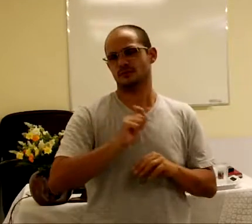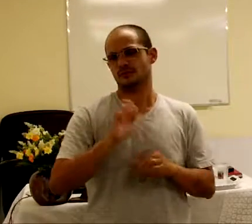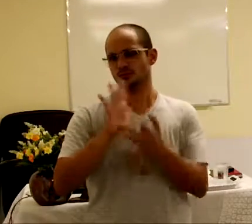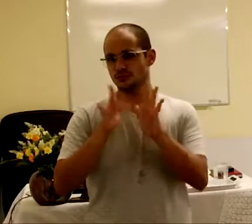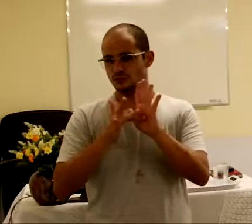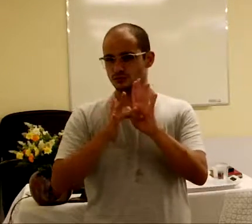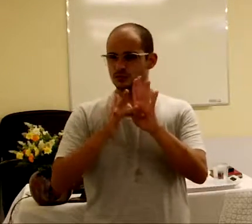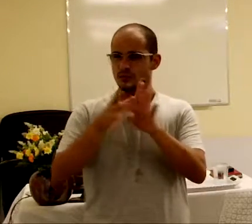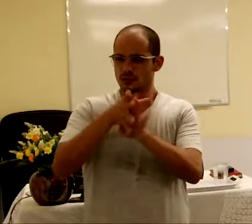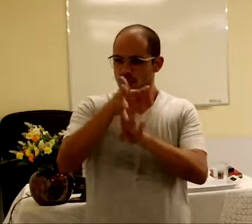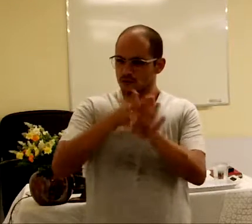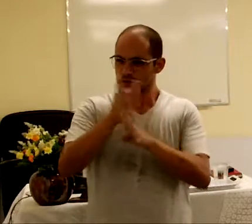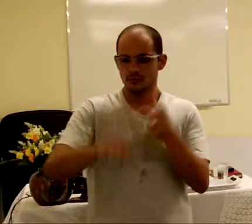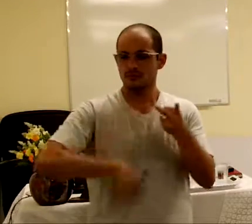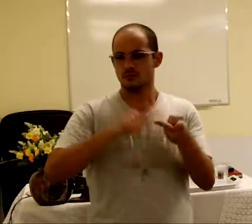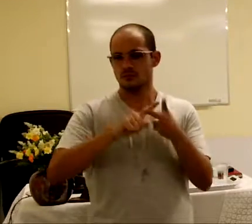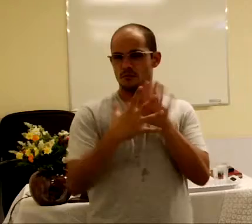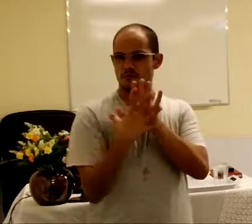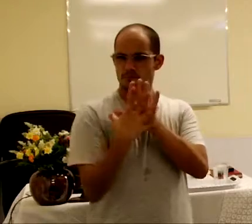seu ensinamento, o seu exemplo,